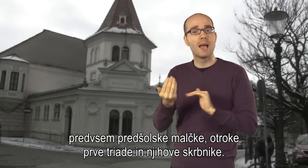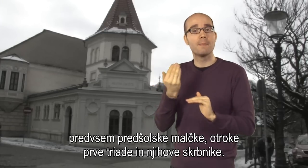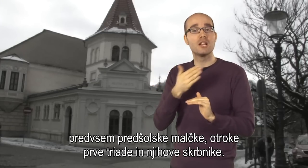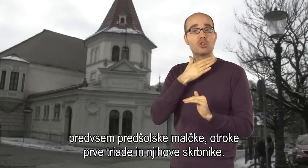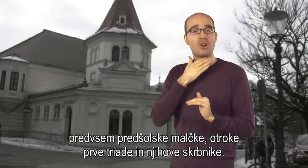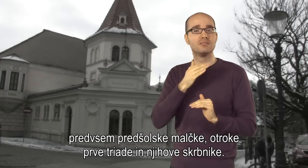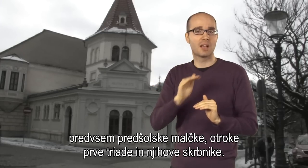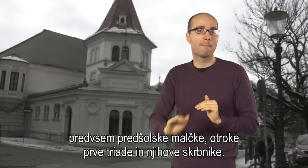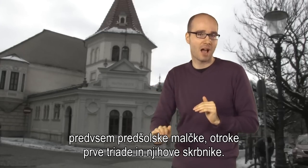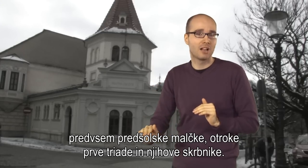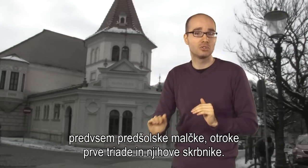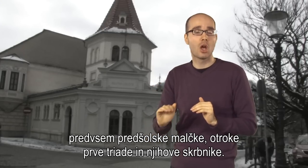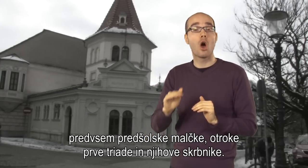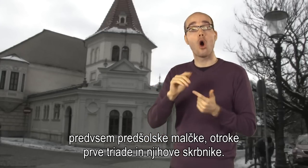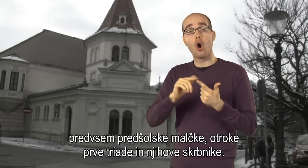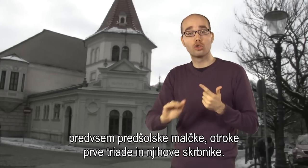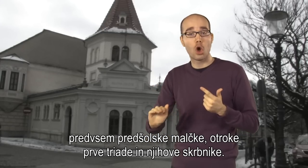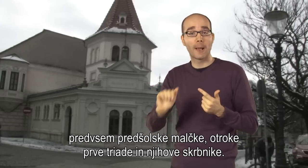njihove skrbnike.